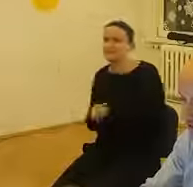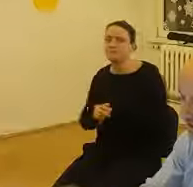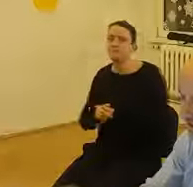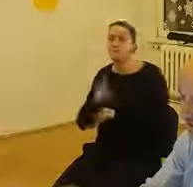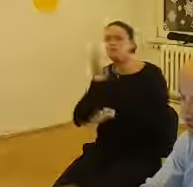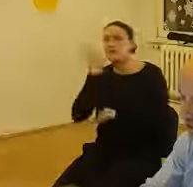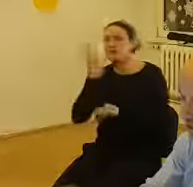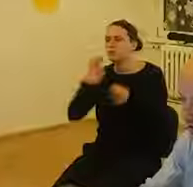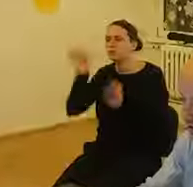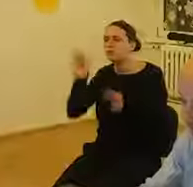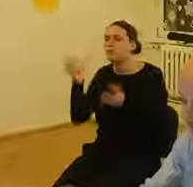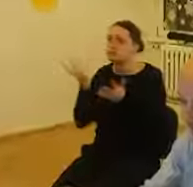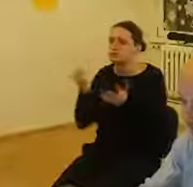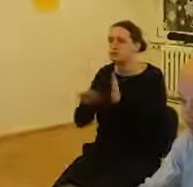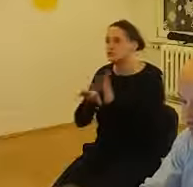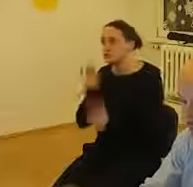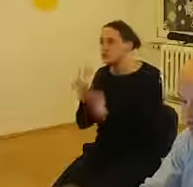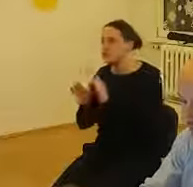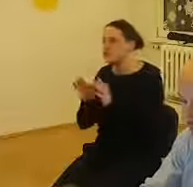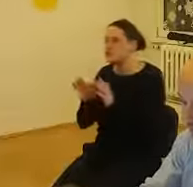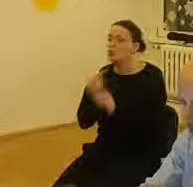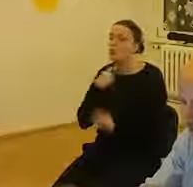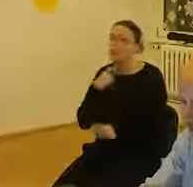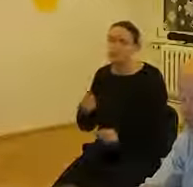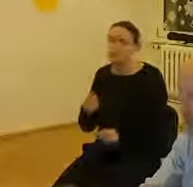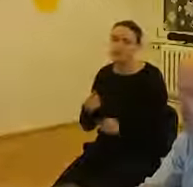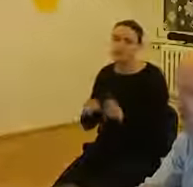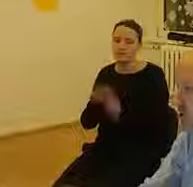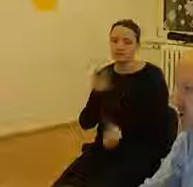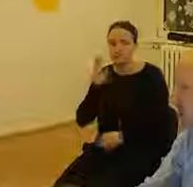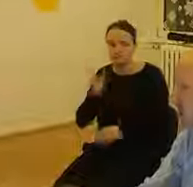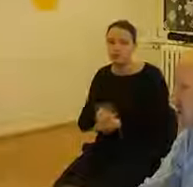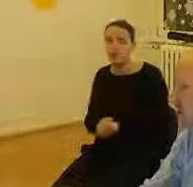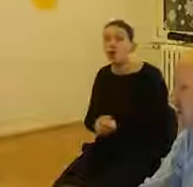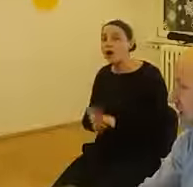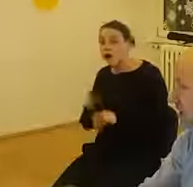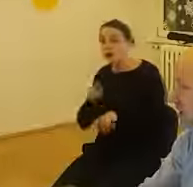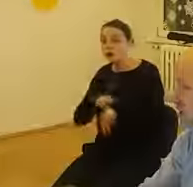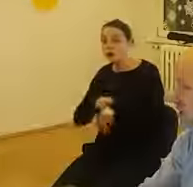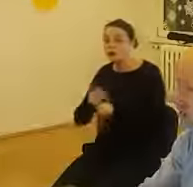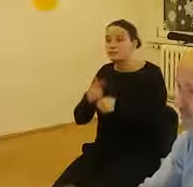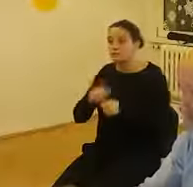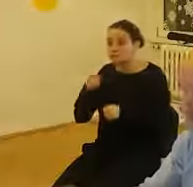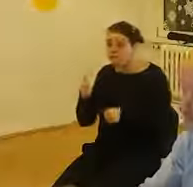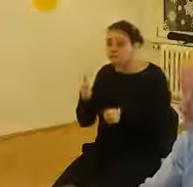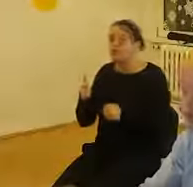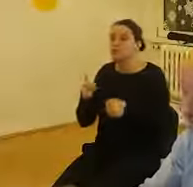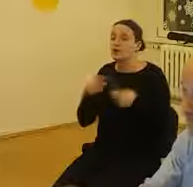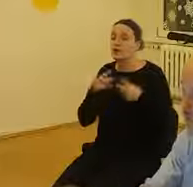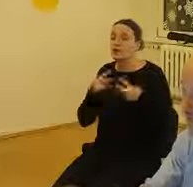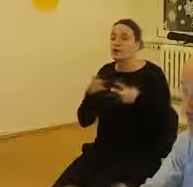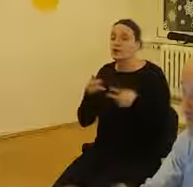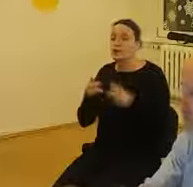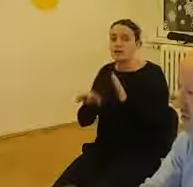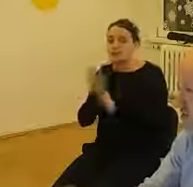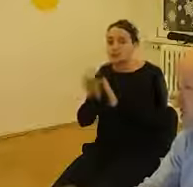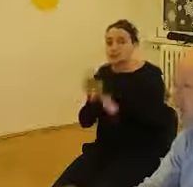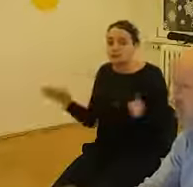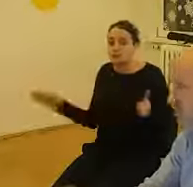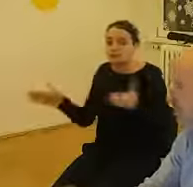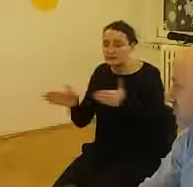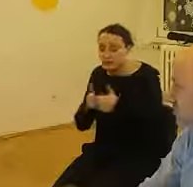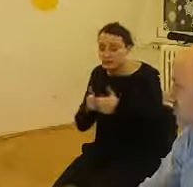dla Państwa wiadomości. I normalnie po 21 zamykane są lokale wyborcze. Wybory, tak jak zawsze,